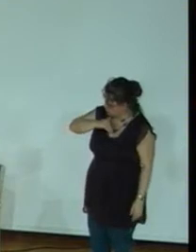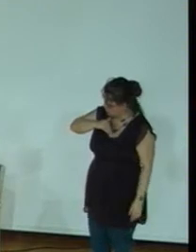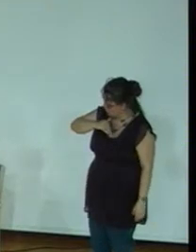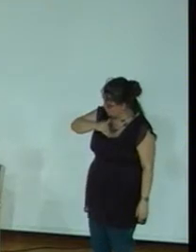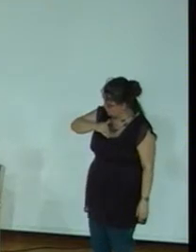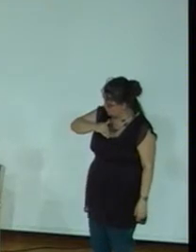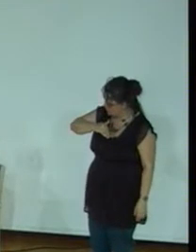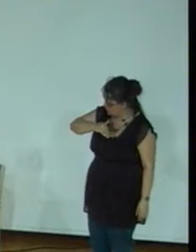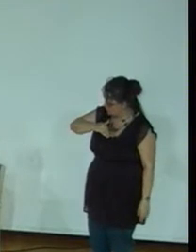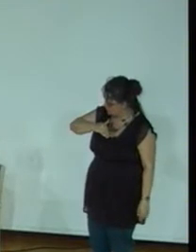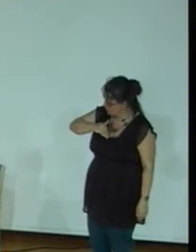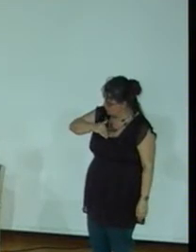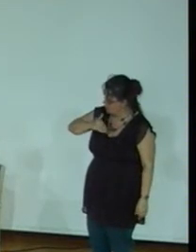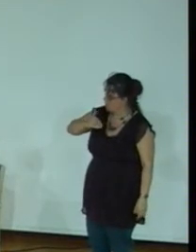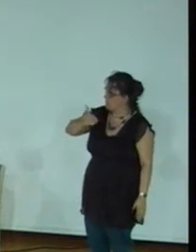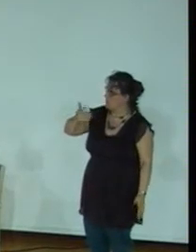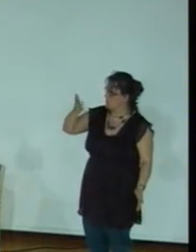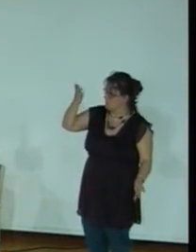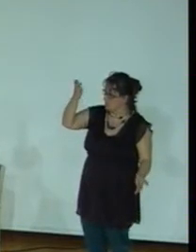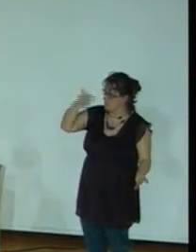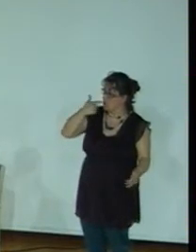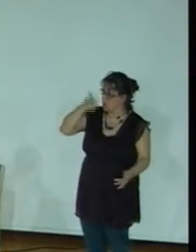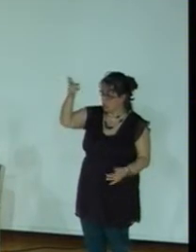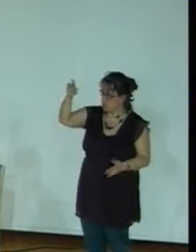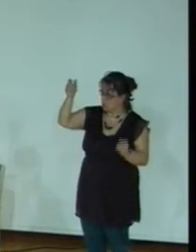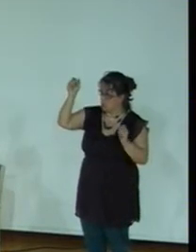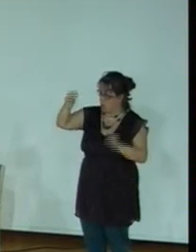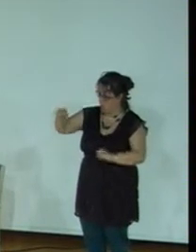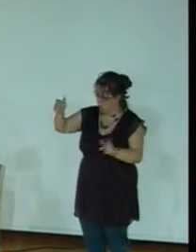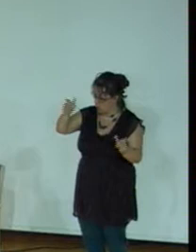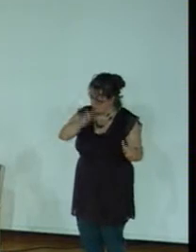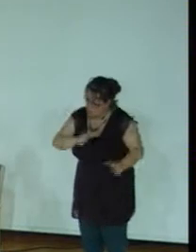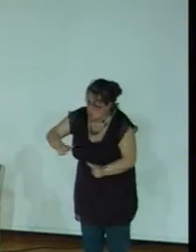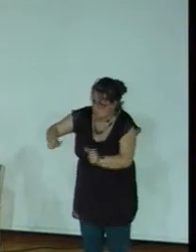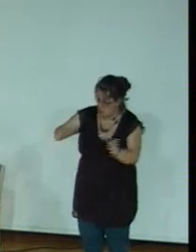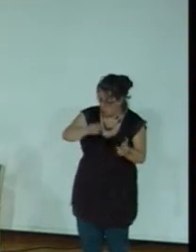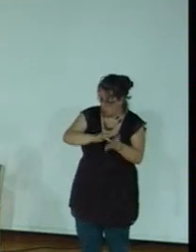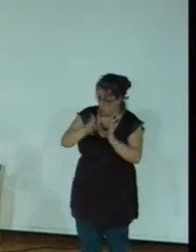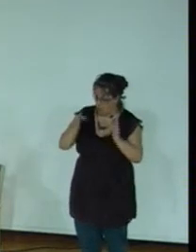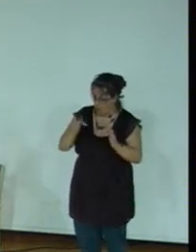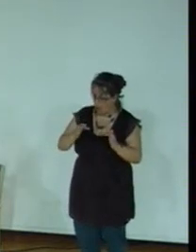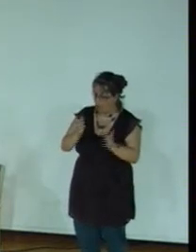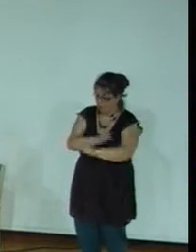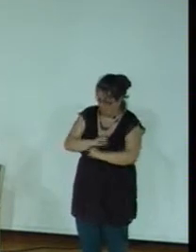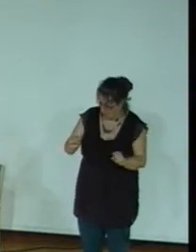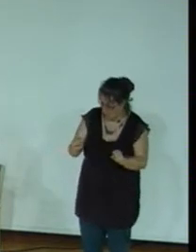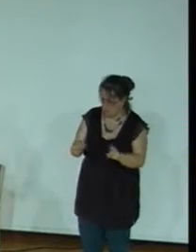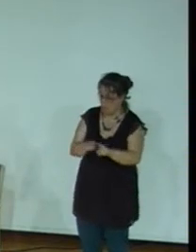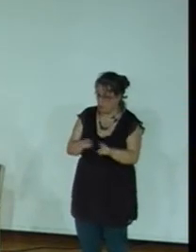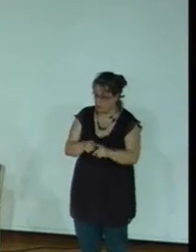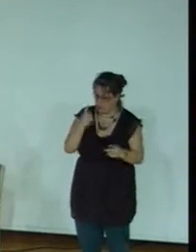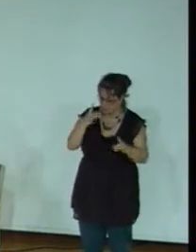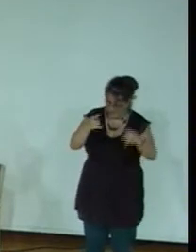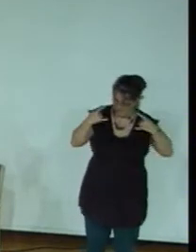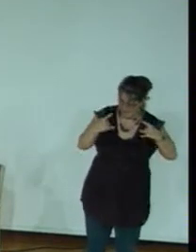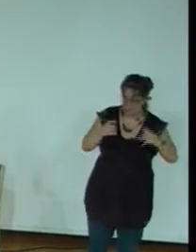d'exercer tous les moyens de recherche sur le terrorisme, sur l'apologie du terrorisme, des trucs connexes